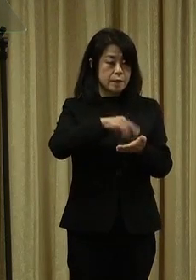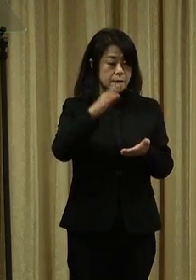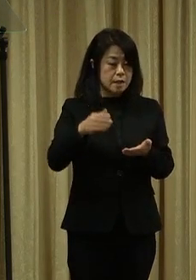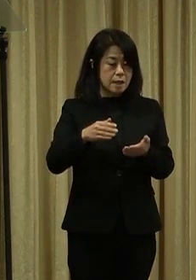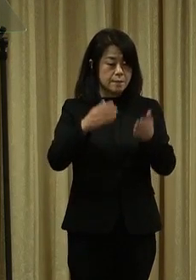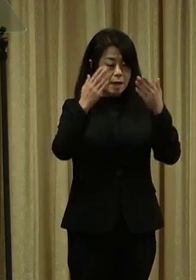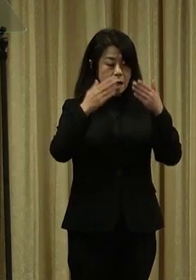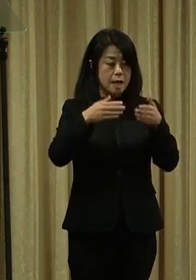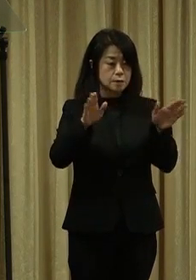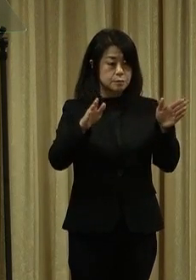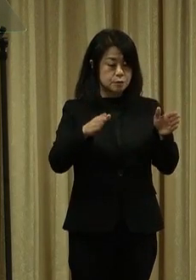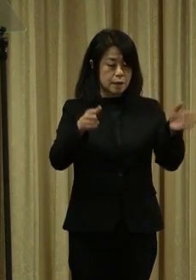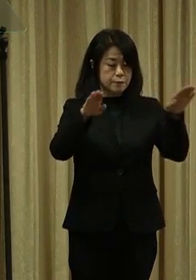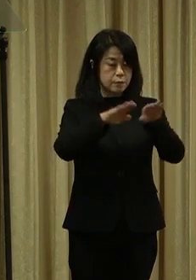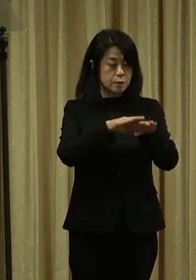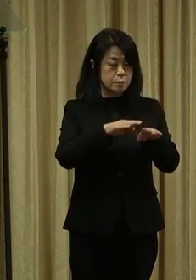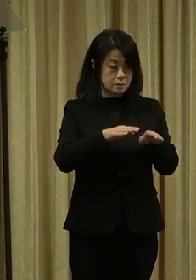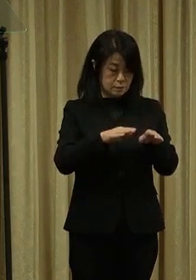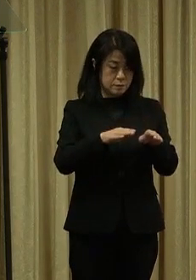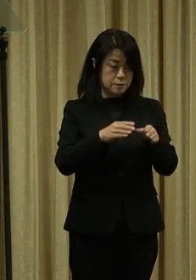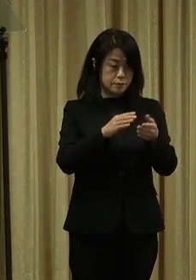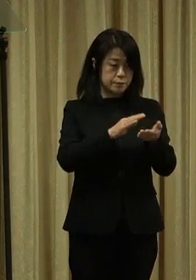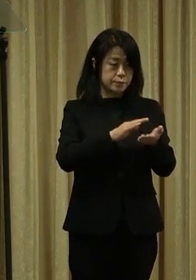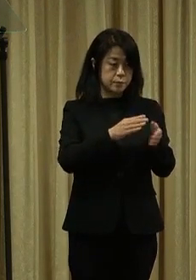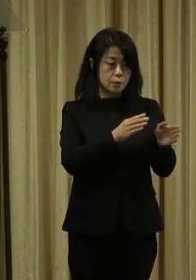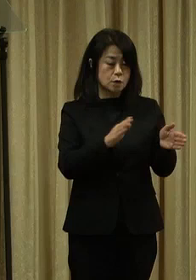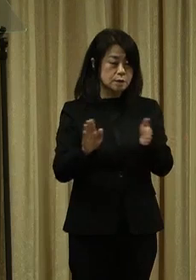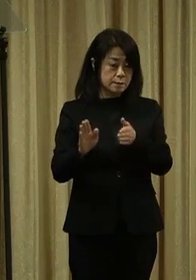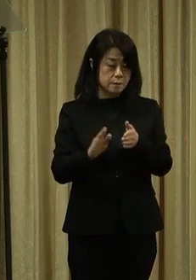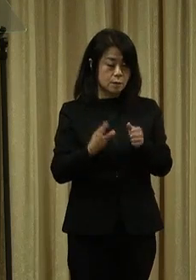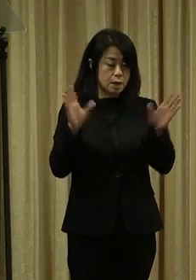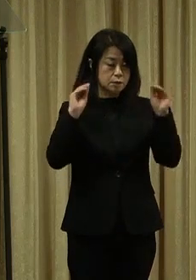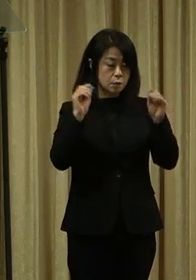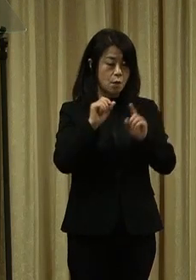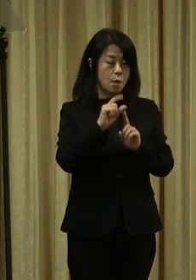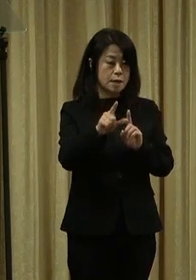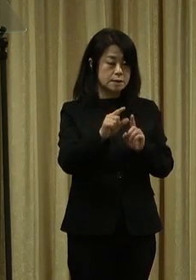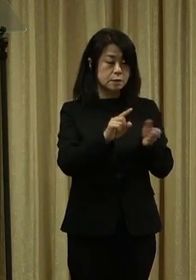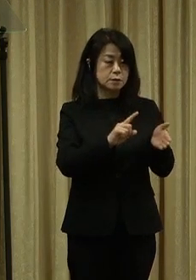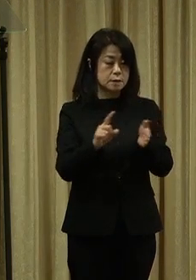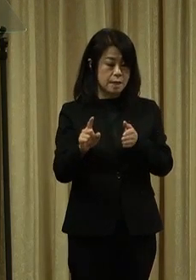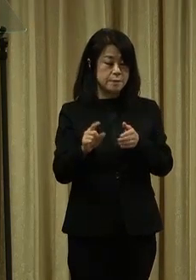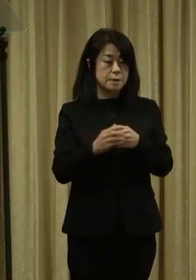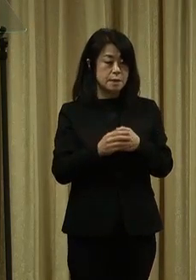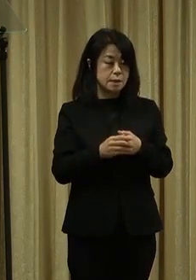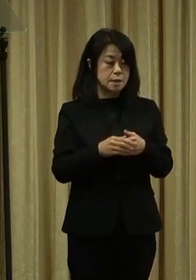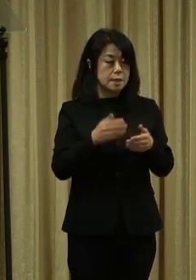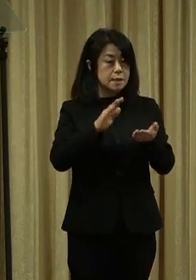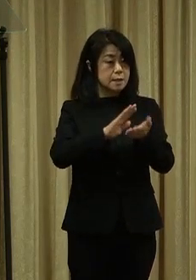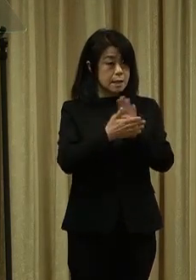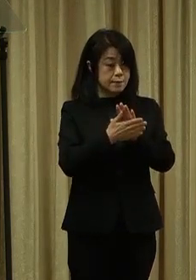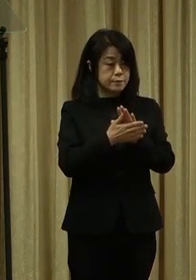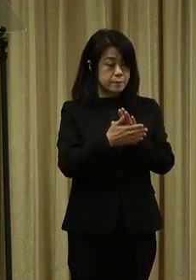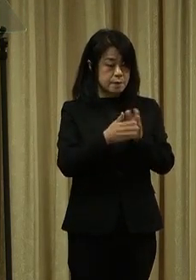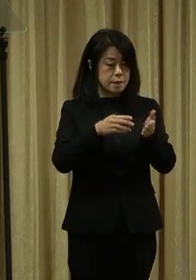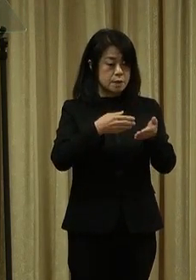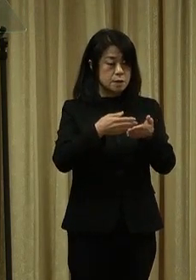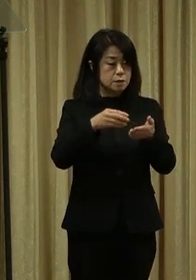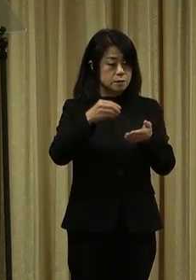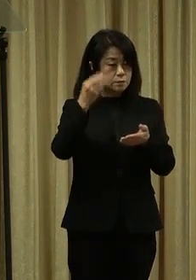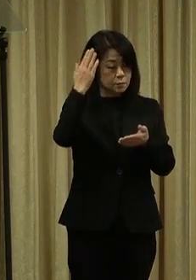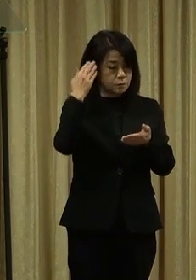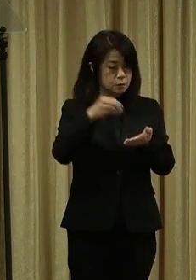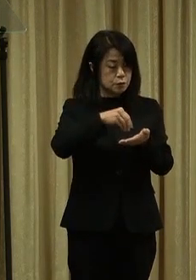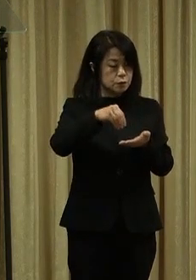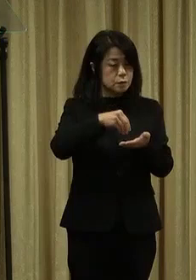の展示の磨き上げや情報発信を強化するほか県美術館、水墨美術館、立山博物館、越の